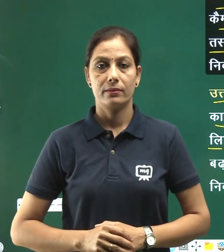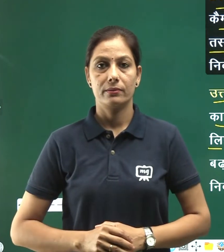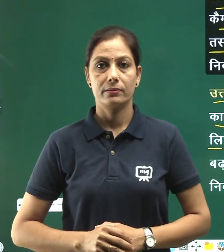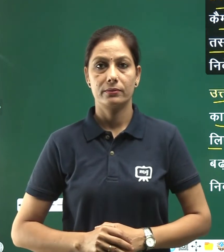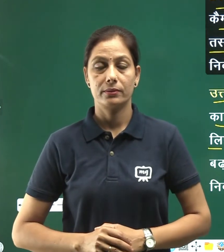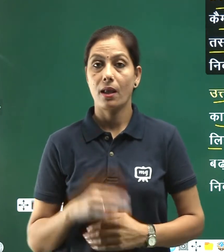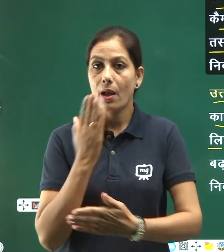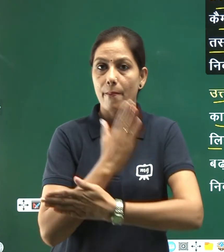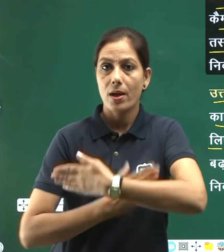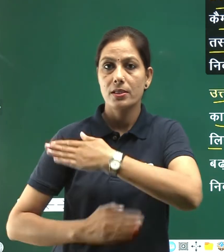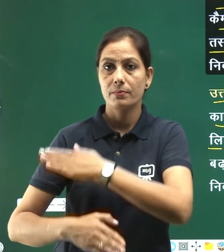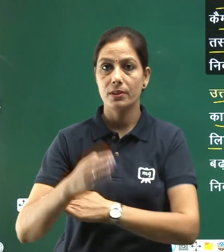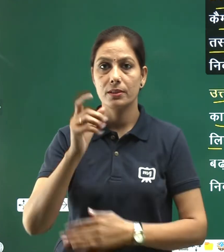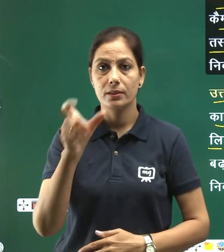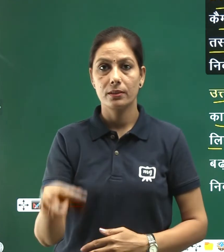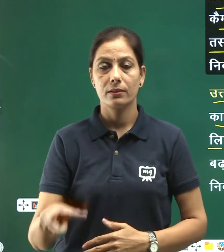अपाहिज की